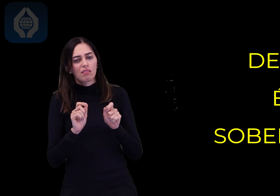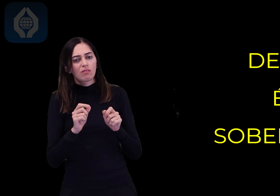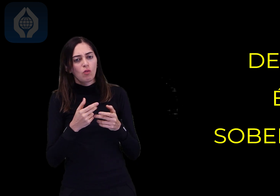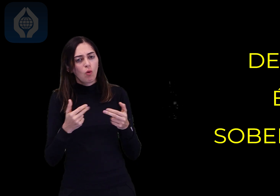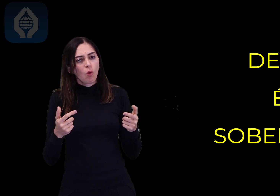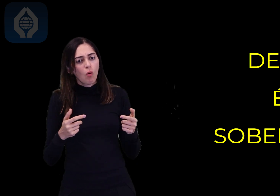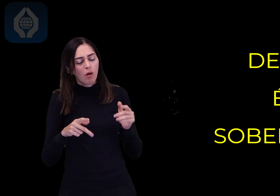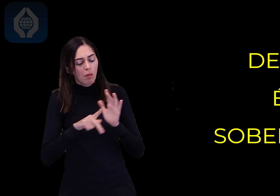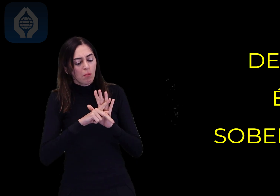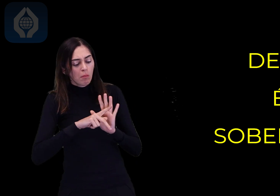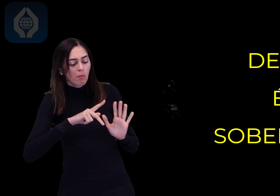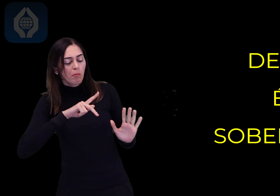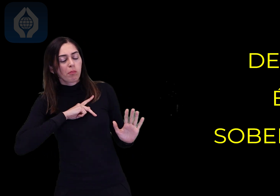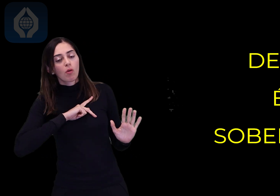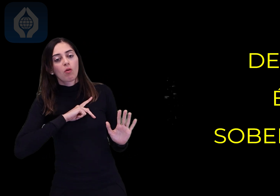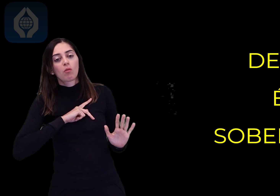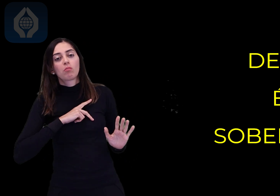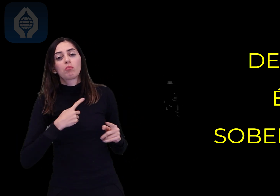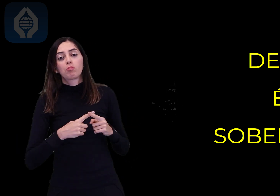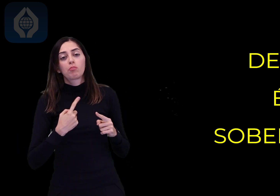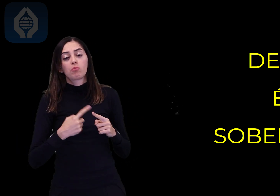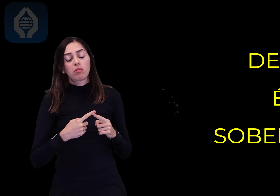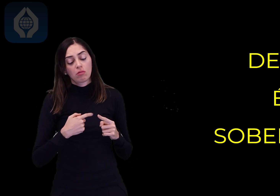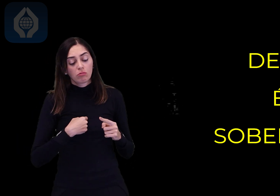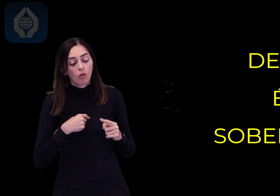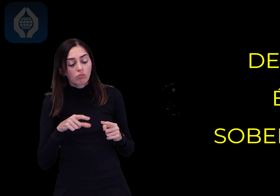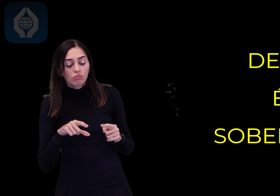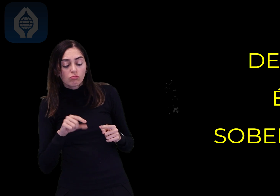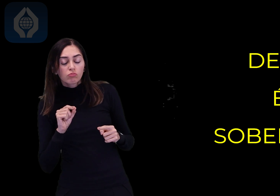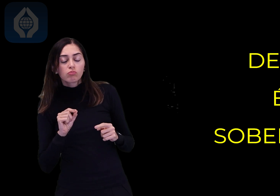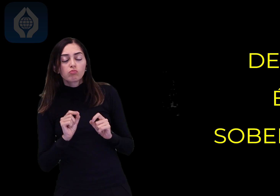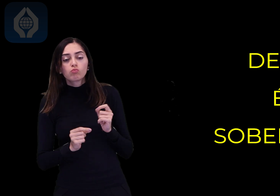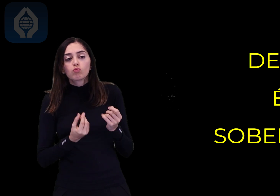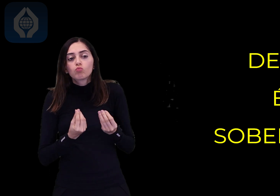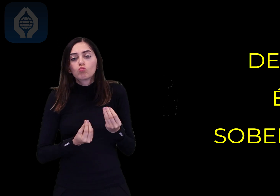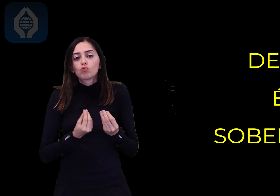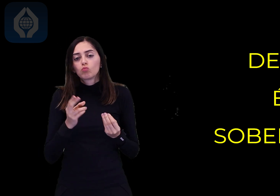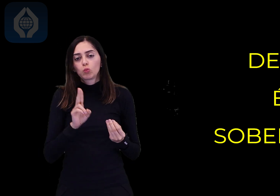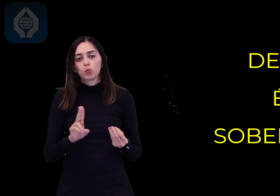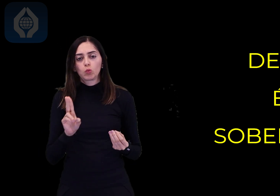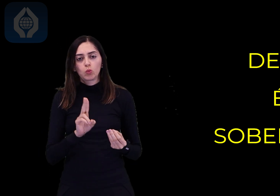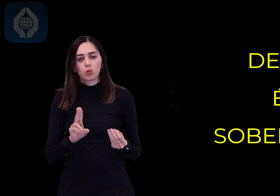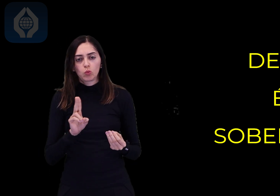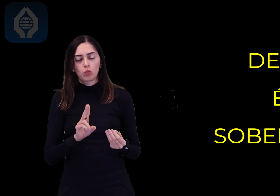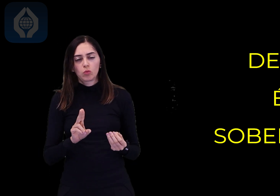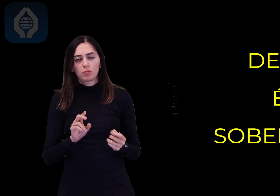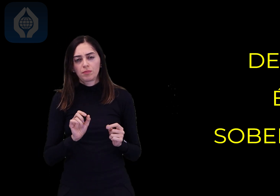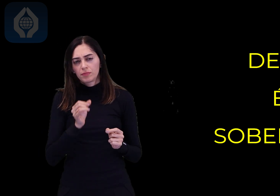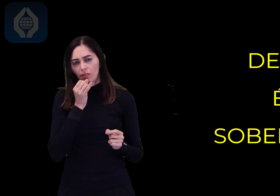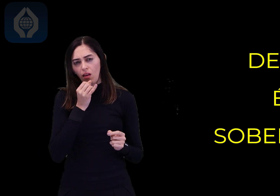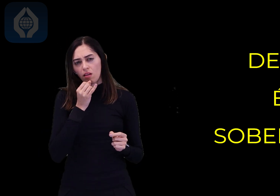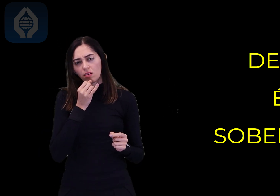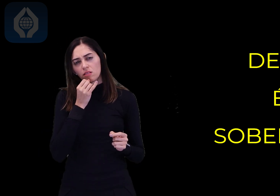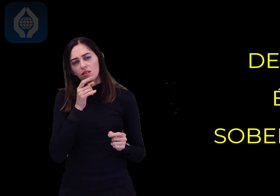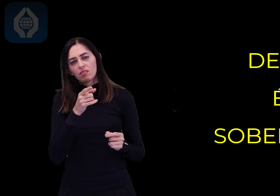ela pertence a nós. E somos nós que decidimos como nossos bens serão usados. Se você assa uma fornada